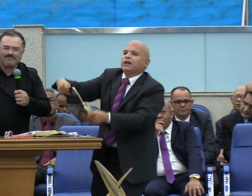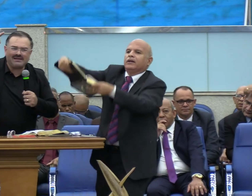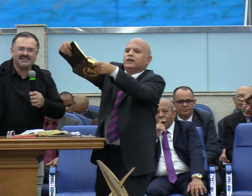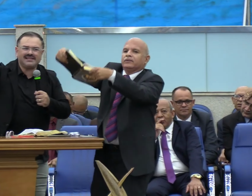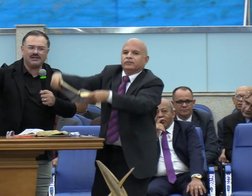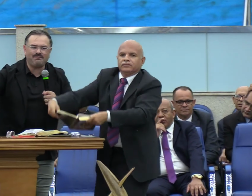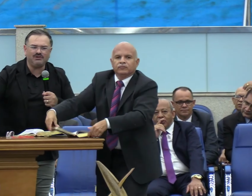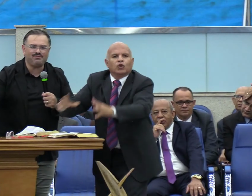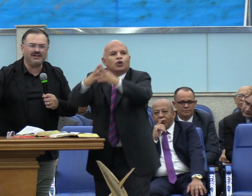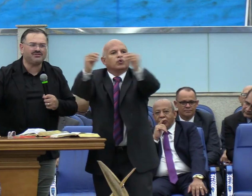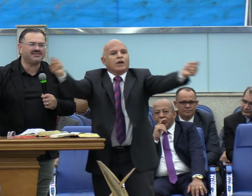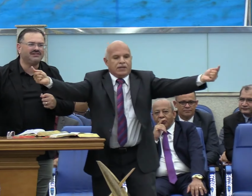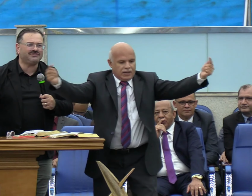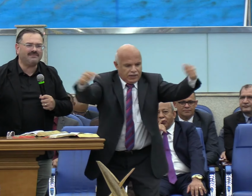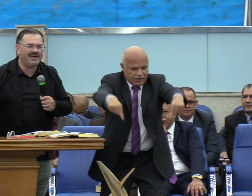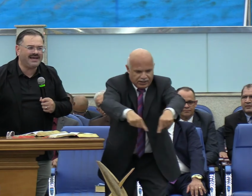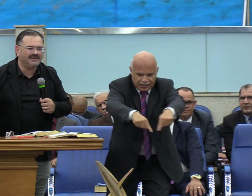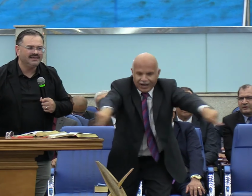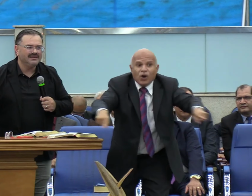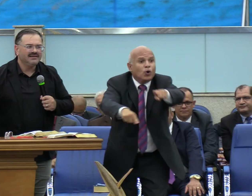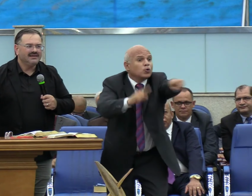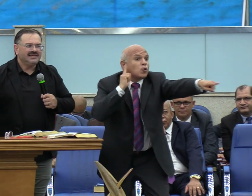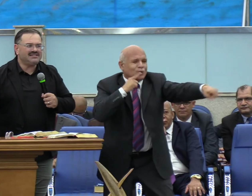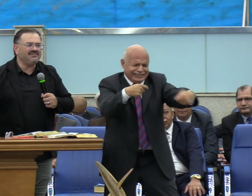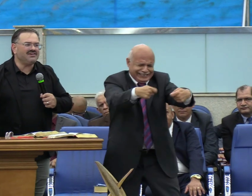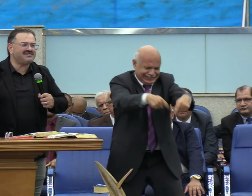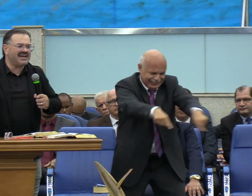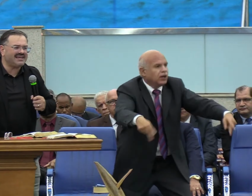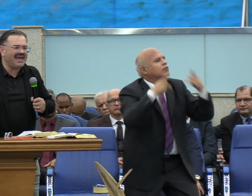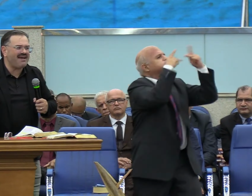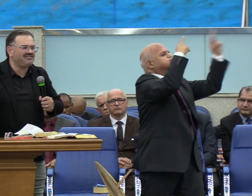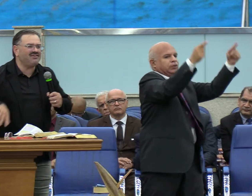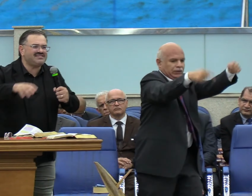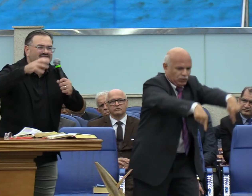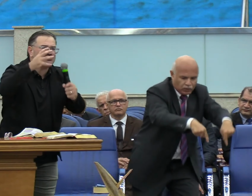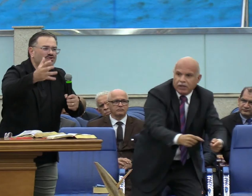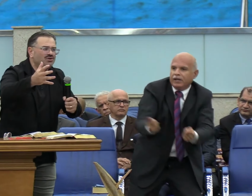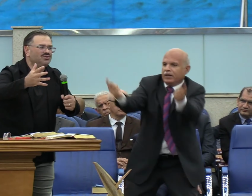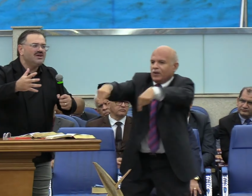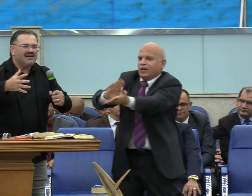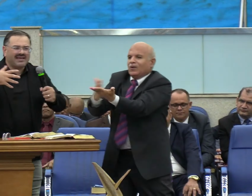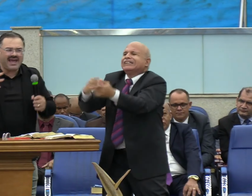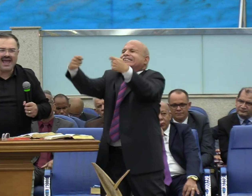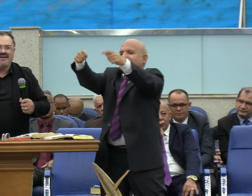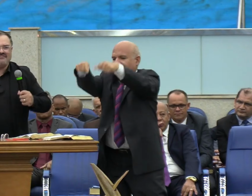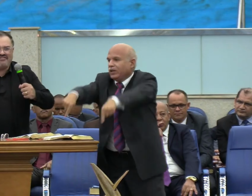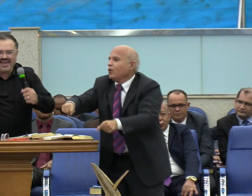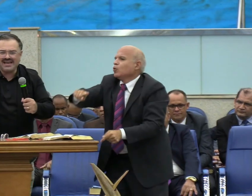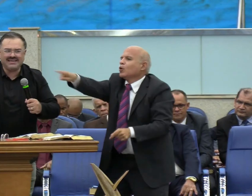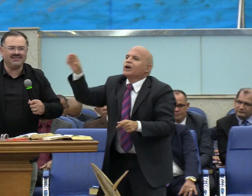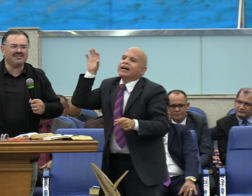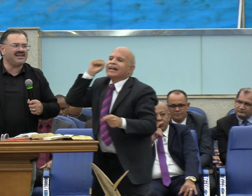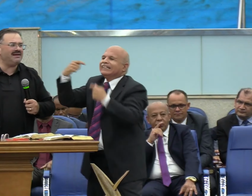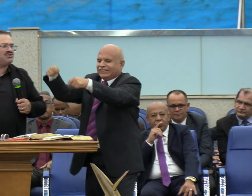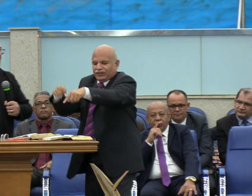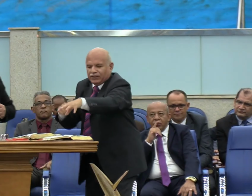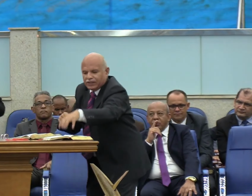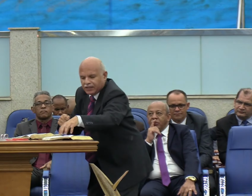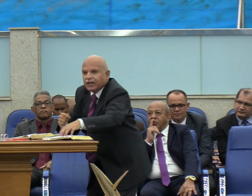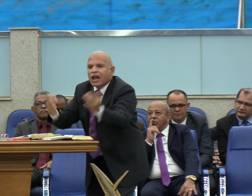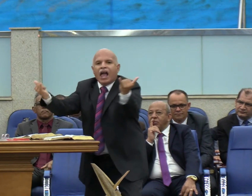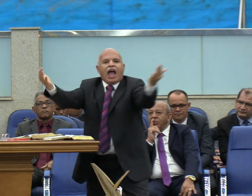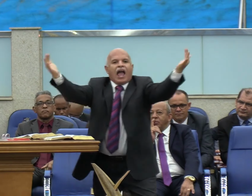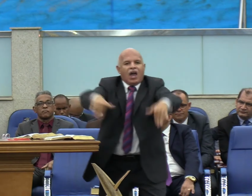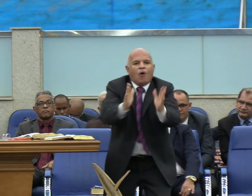ser capacitado pelo Espírito Santo também. E se você quer, se você é surdo, vem aqui, nós queremos